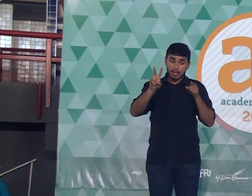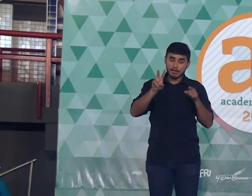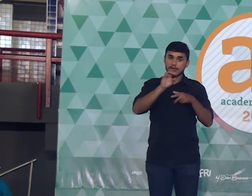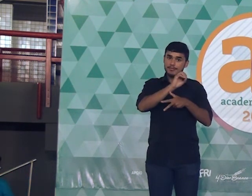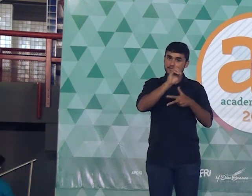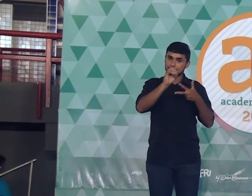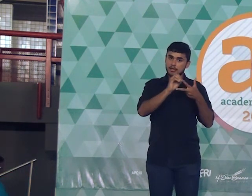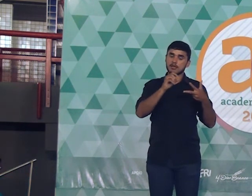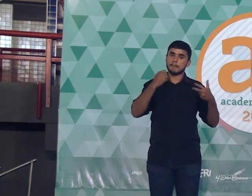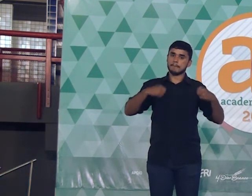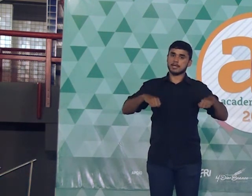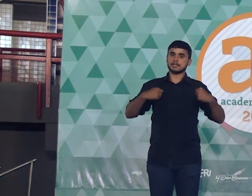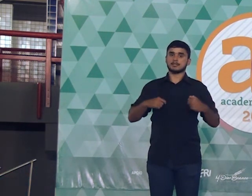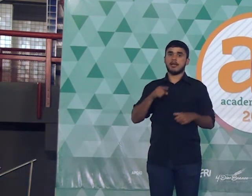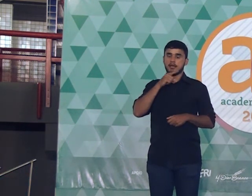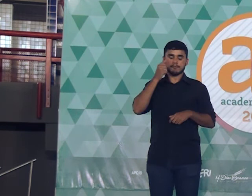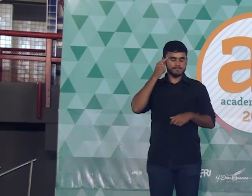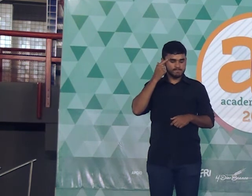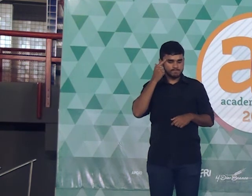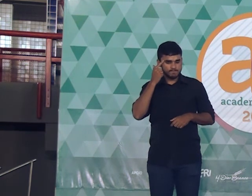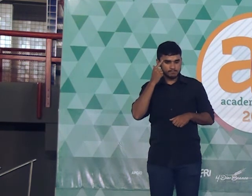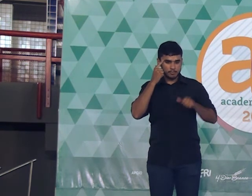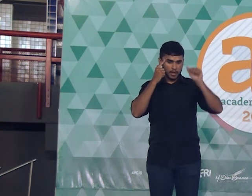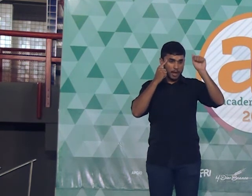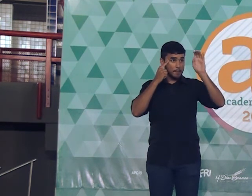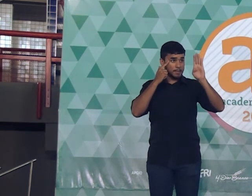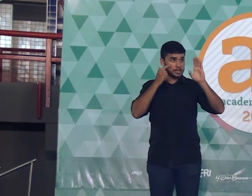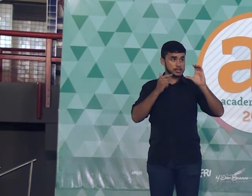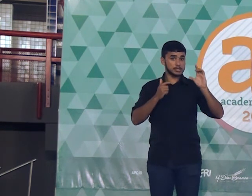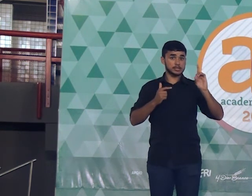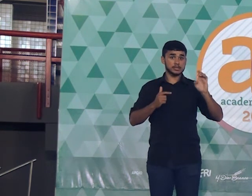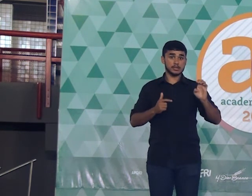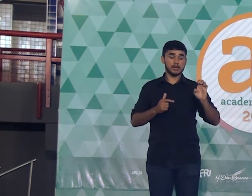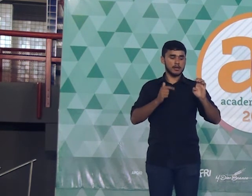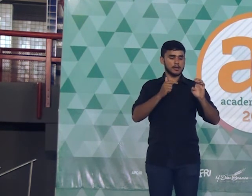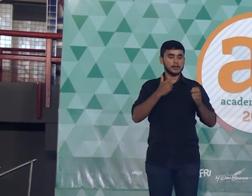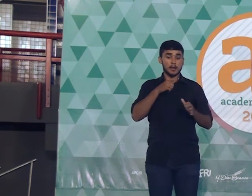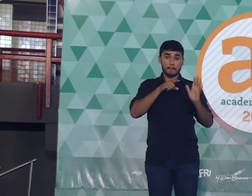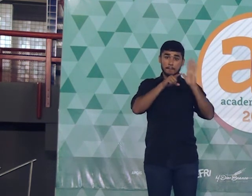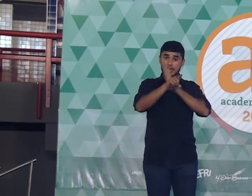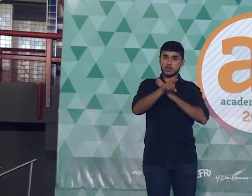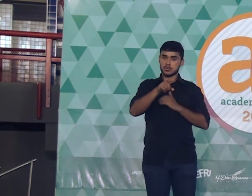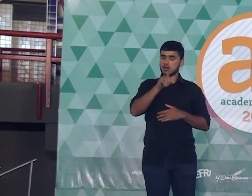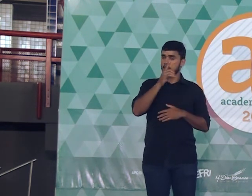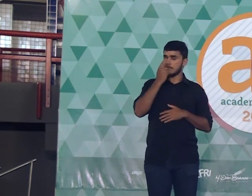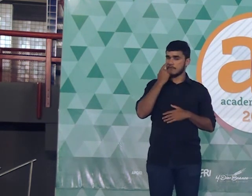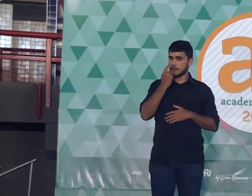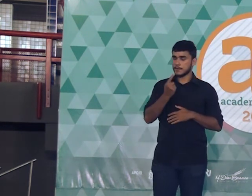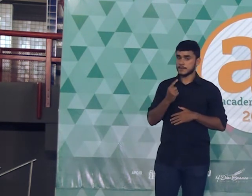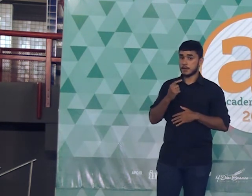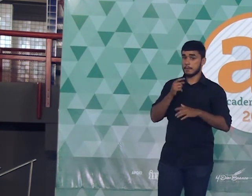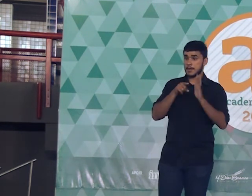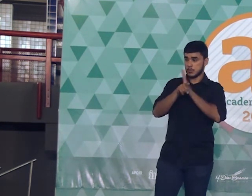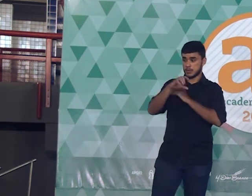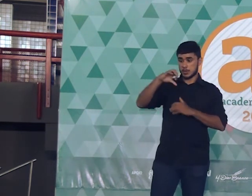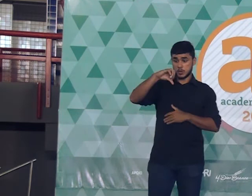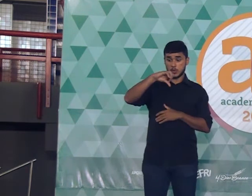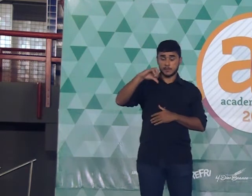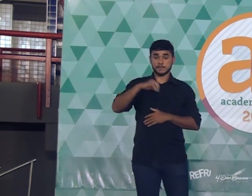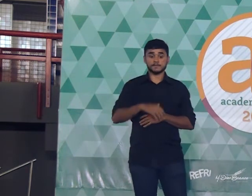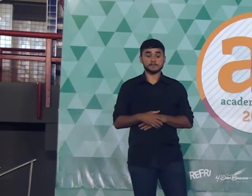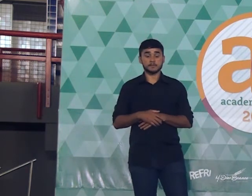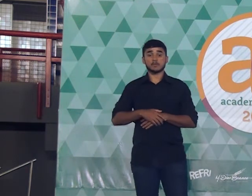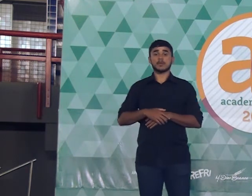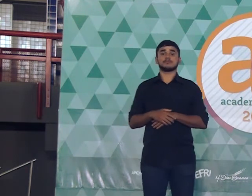algo para te chamar a atenção, para tentar te distrair. Nessa próxima questão, nessa questão 9, de